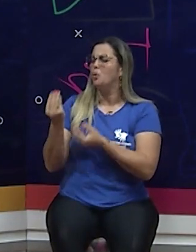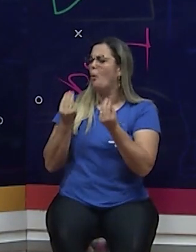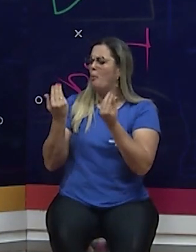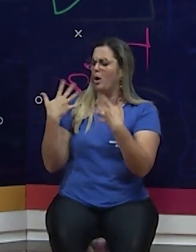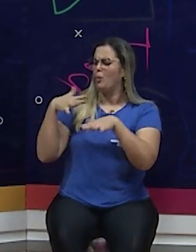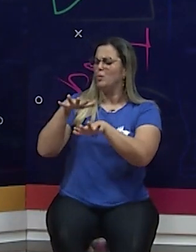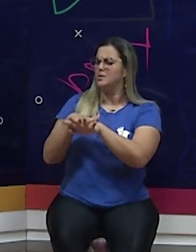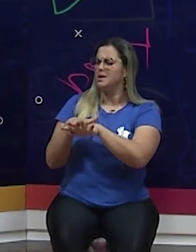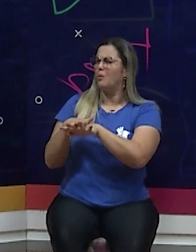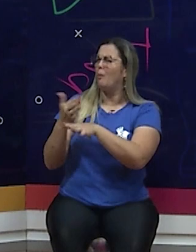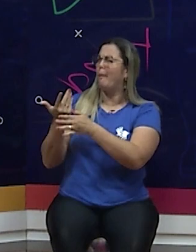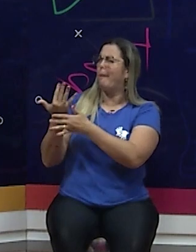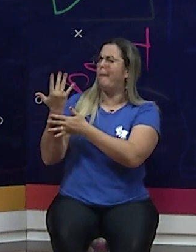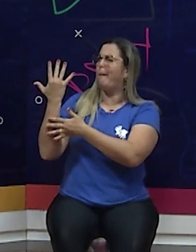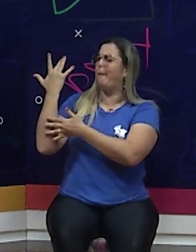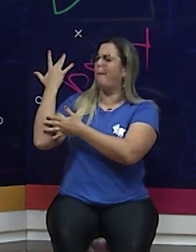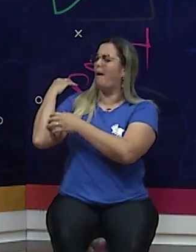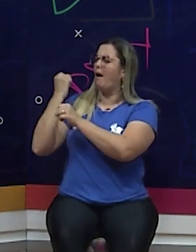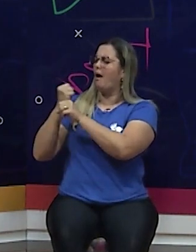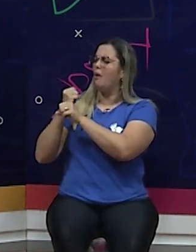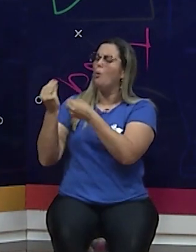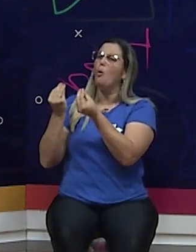anos?